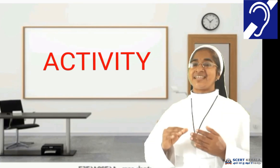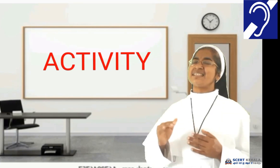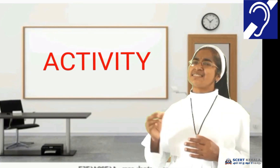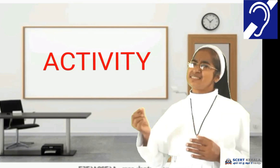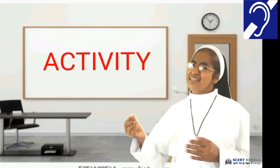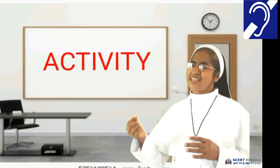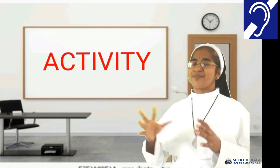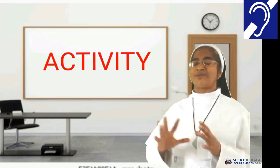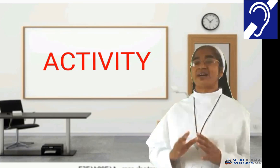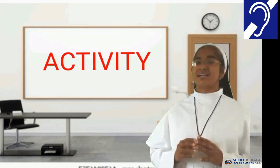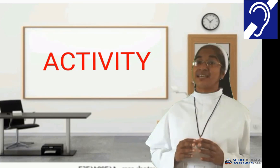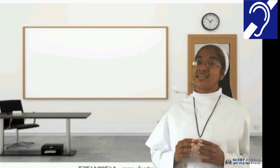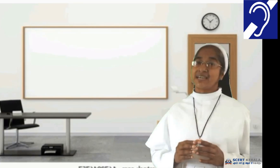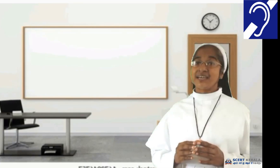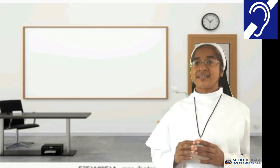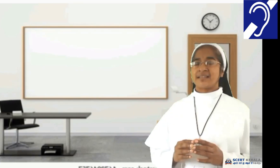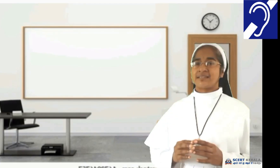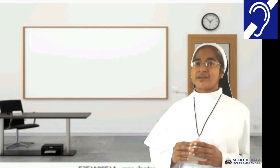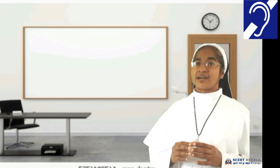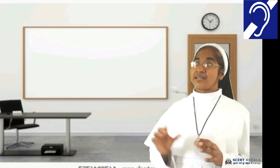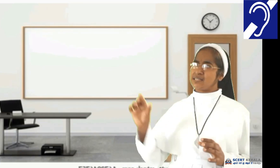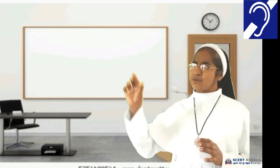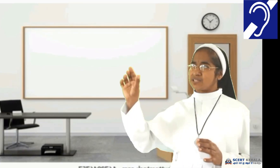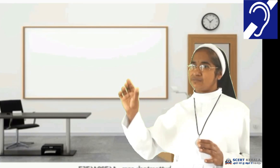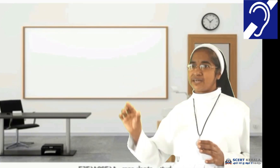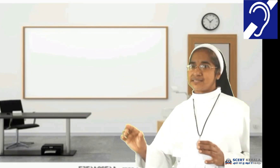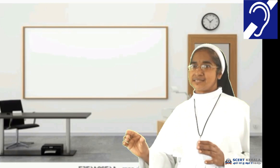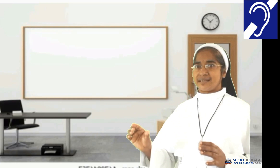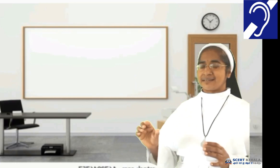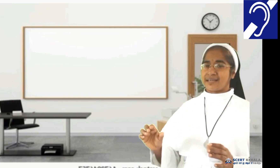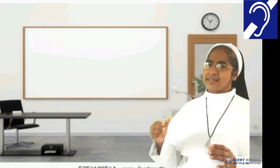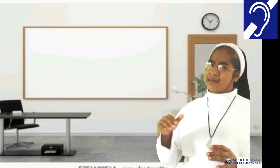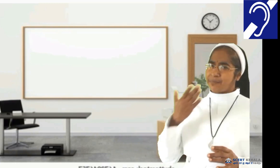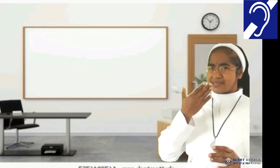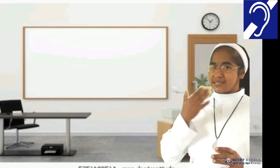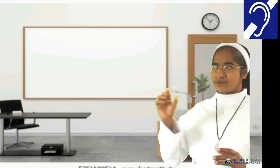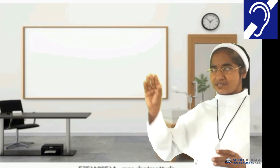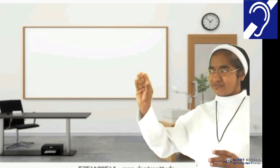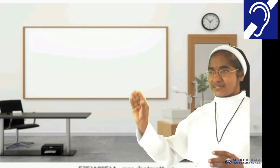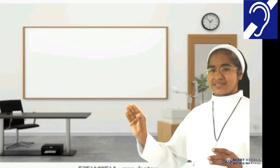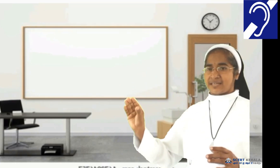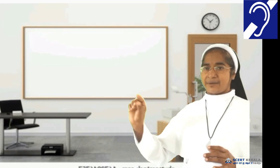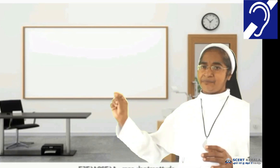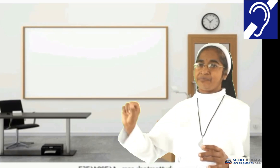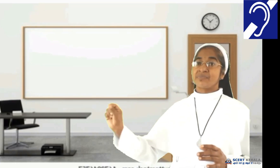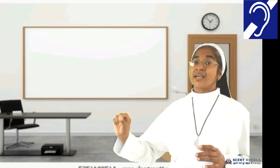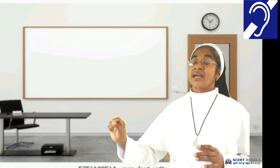ടീച്ചർ ചെറിയൊരു വർക്ക് നിങ്ങൾക്ക് തരുവാണ് ടീച്ചർ കുറച്ച് വേർഡ്സ് നിങ്ങൾക്ക് തരും നിങ്ങൾ പഠിച്ച കുറച്ച് വേർഡ്സ് തരും